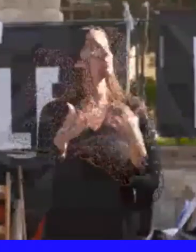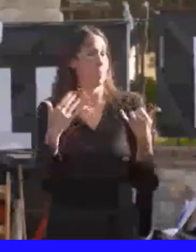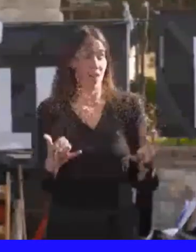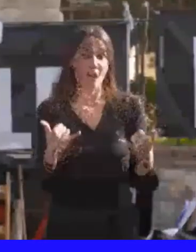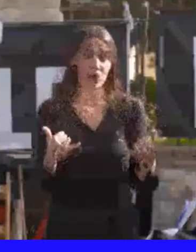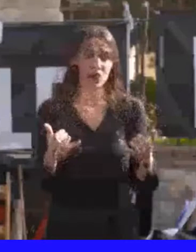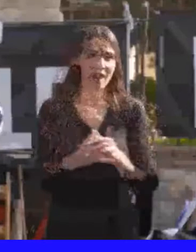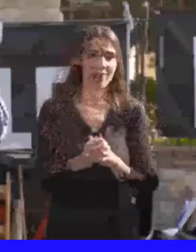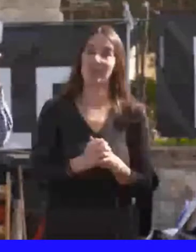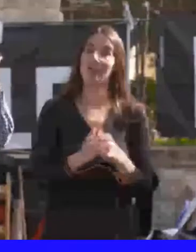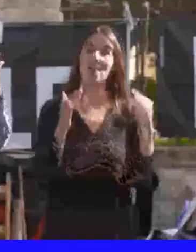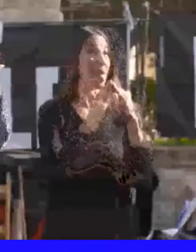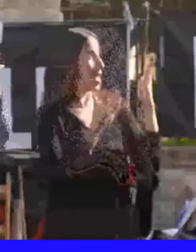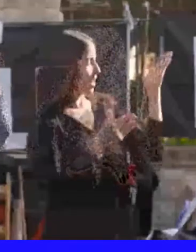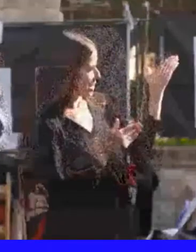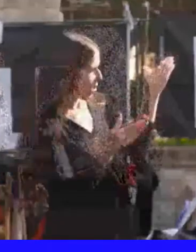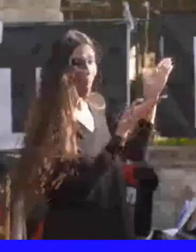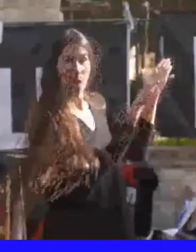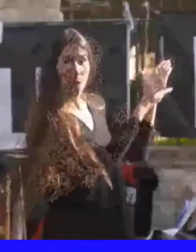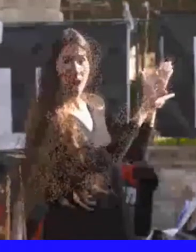ועכשיו, מהבית הזה פה אחוריי,